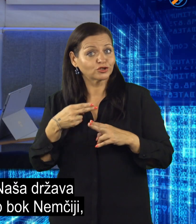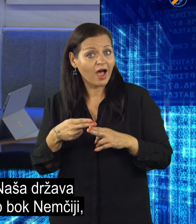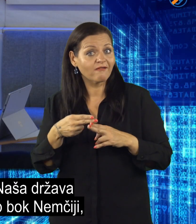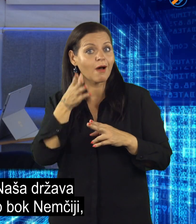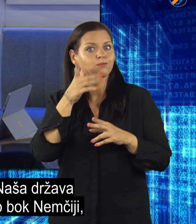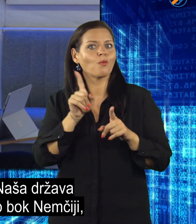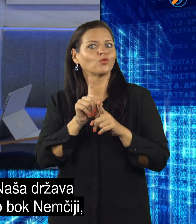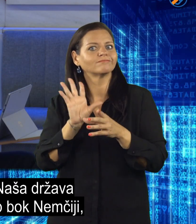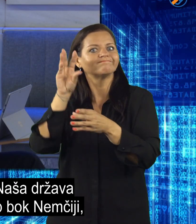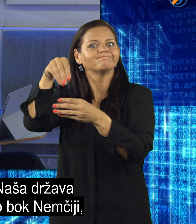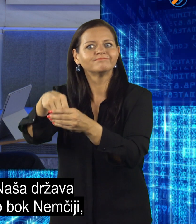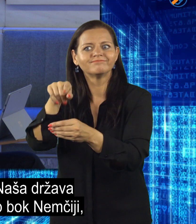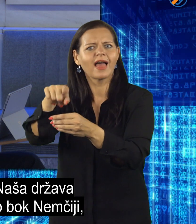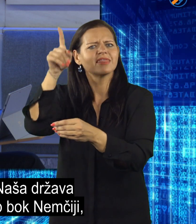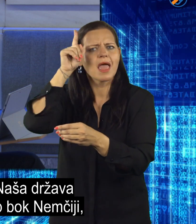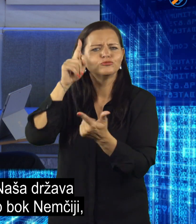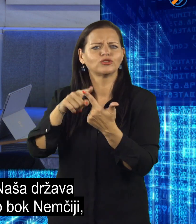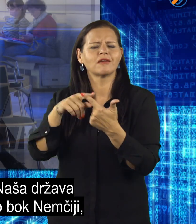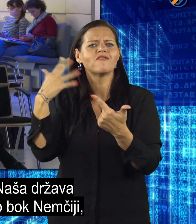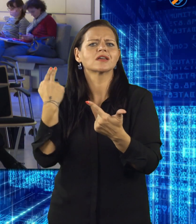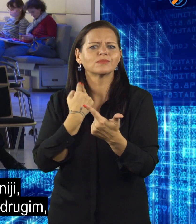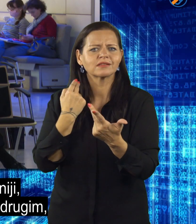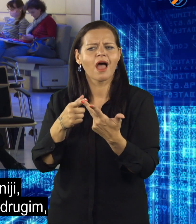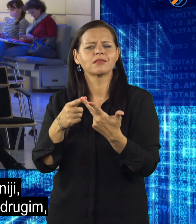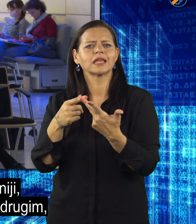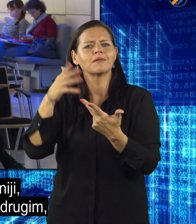Naša država pa se bo postavila v bok Nemčiji, Veliki